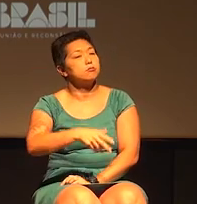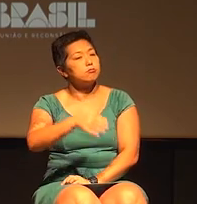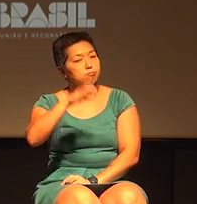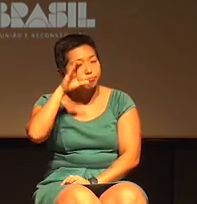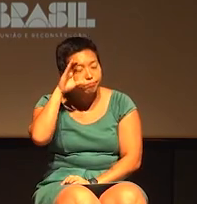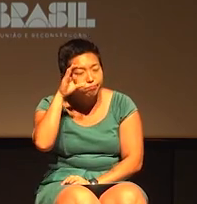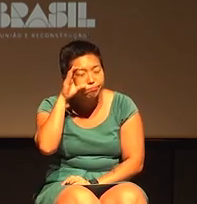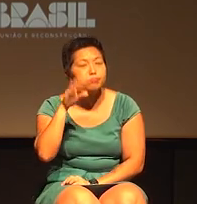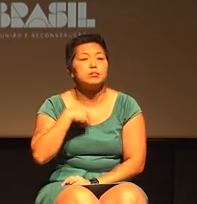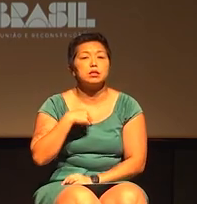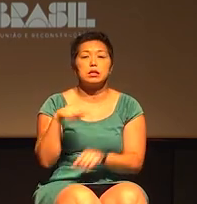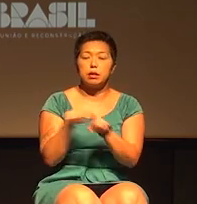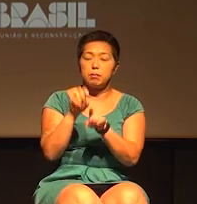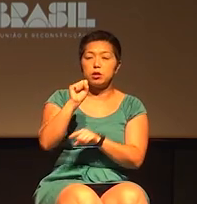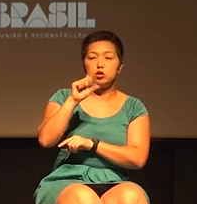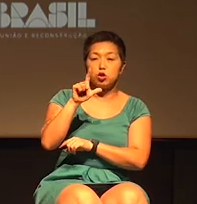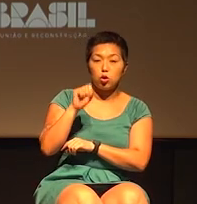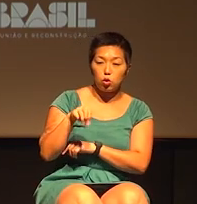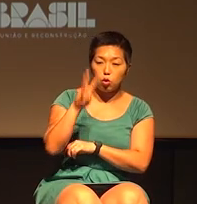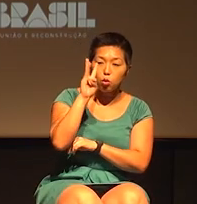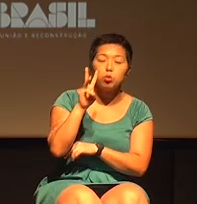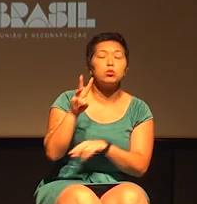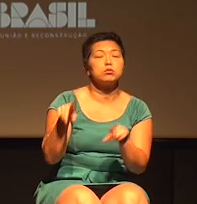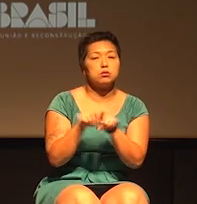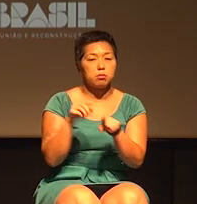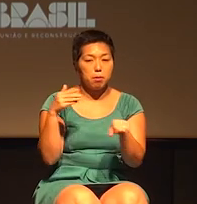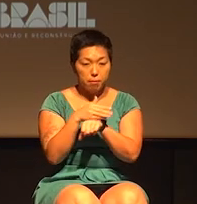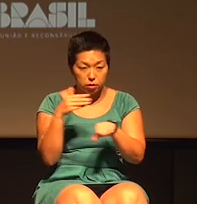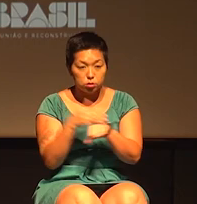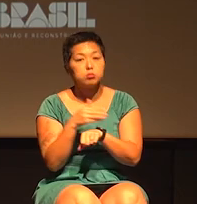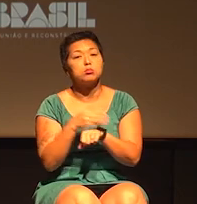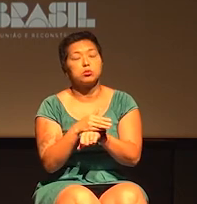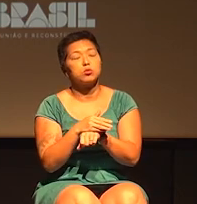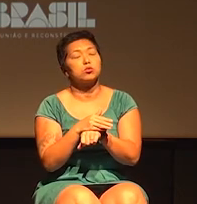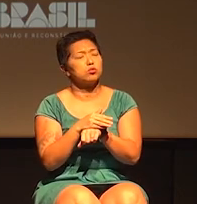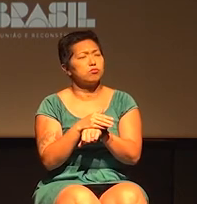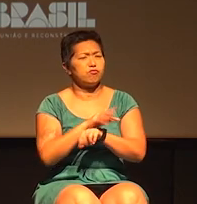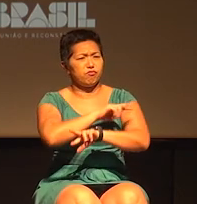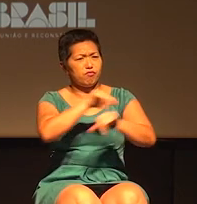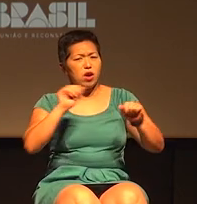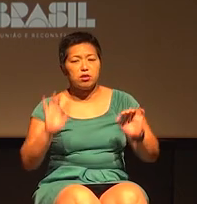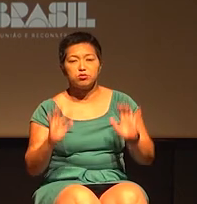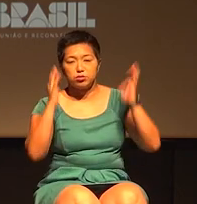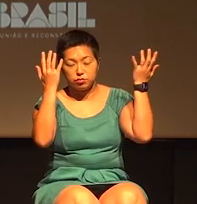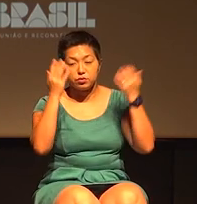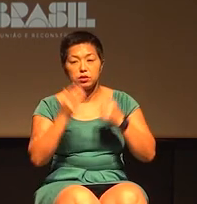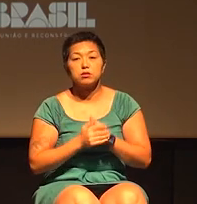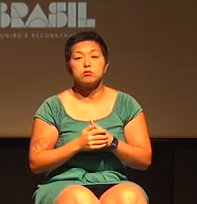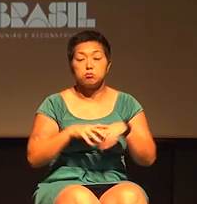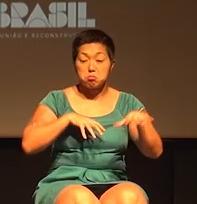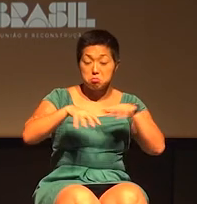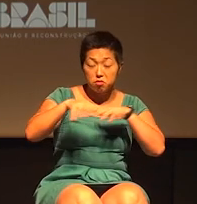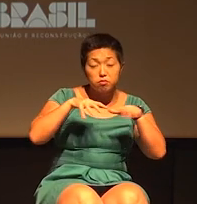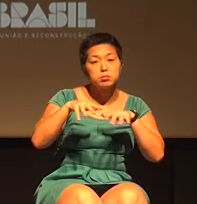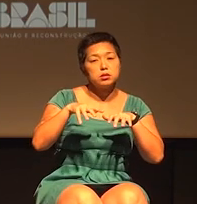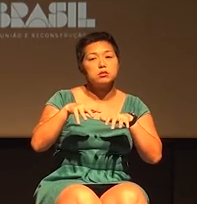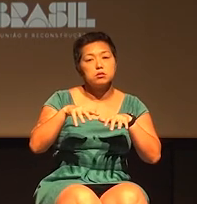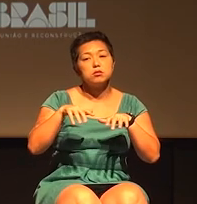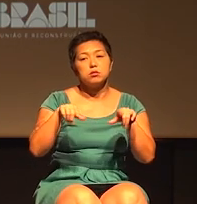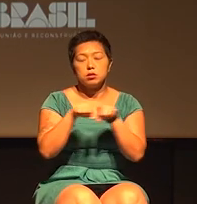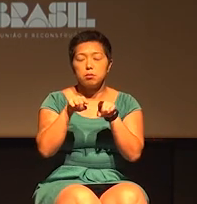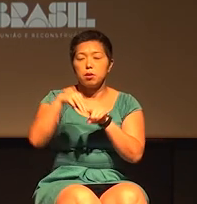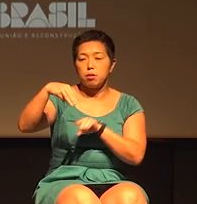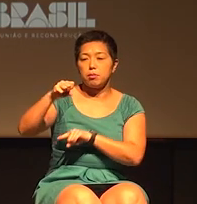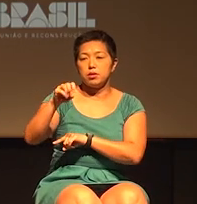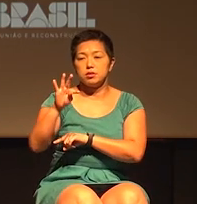mesmo é Slow também a gente participou de o Slow food o banqueta asso várias movimentos aí acho que MST também